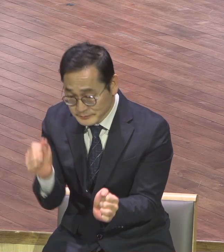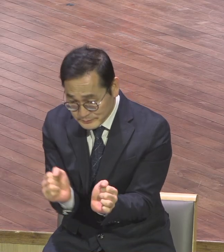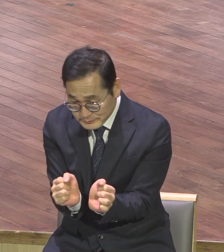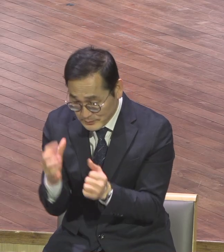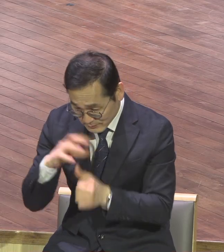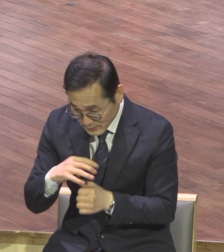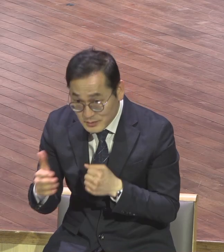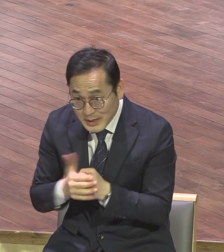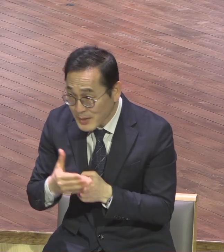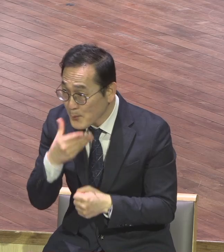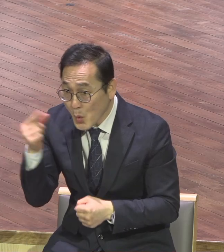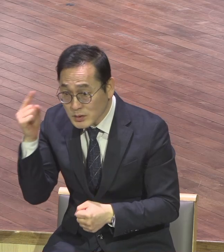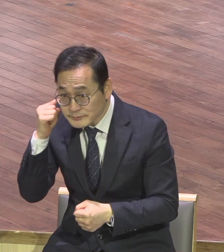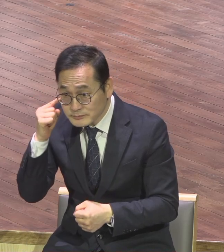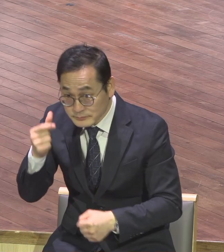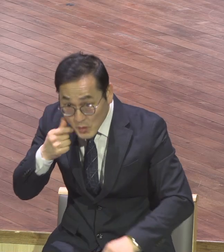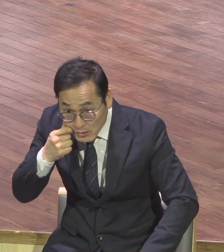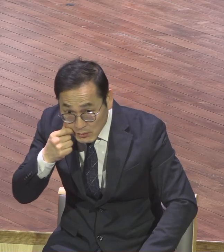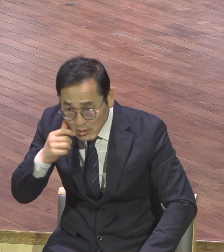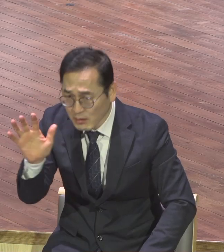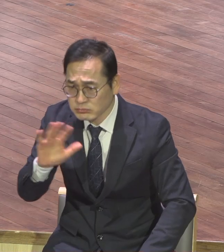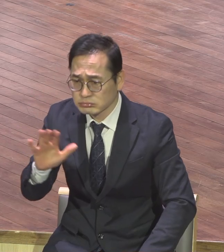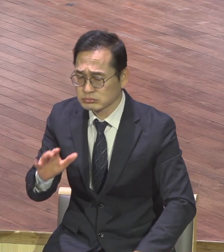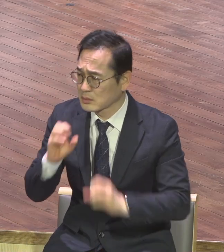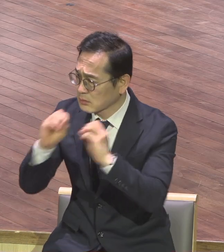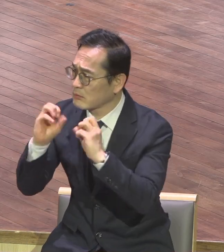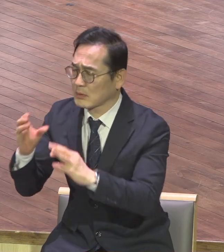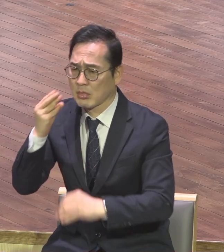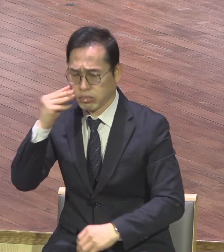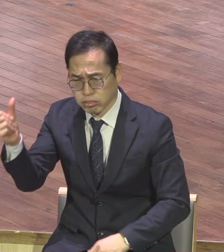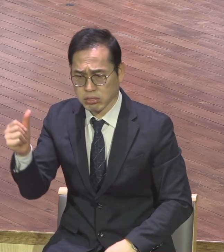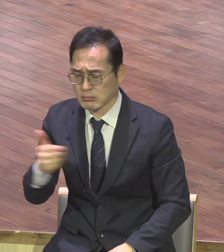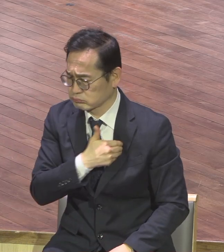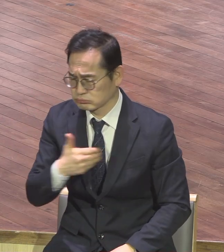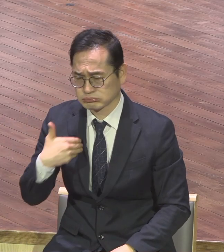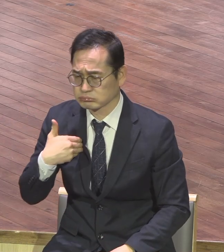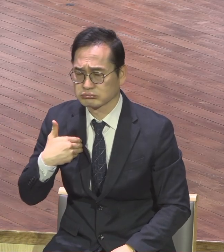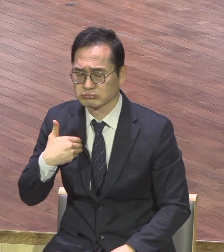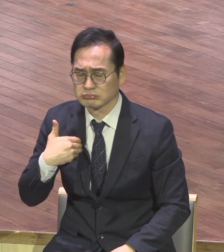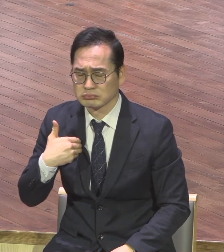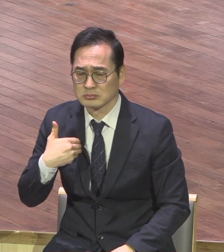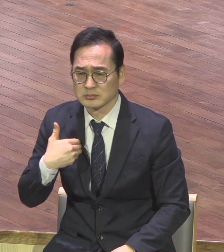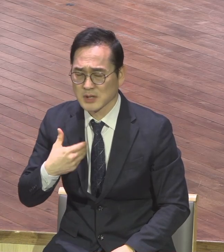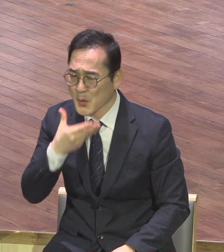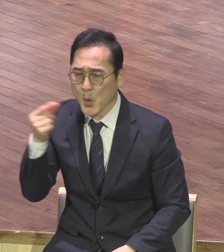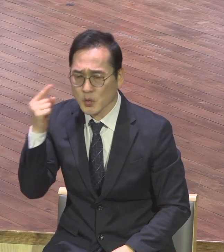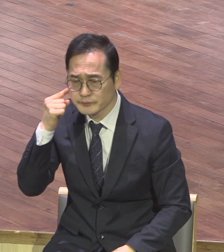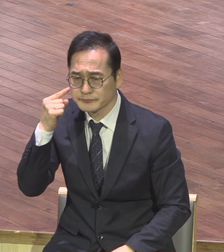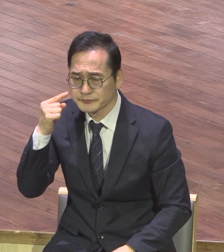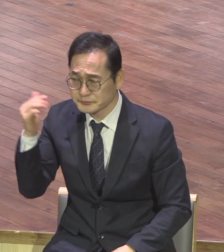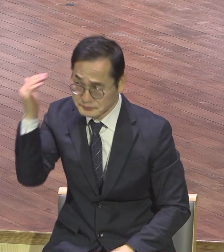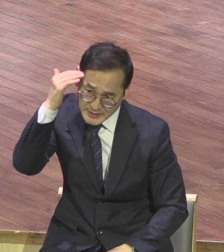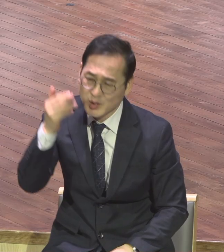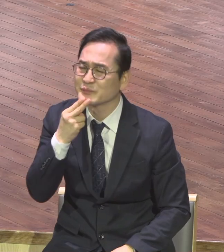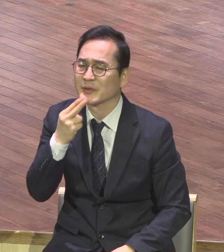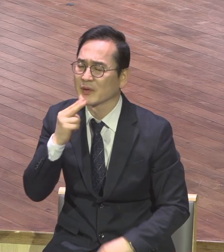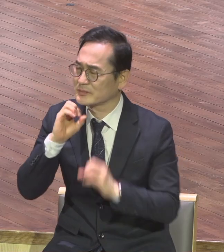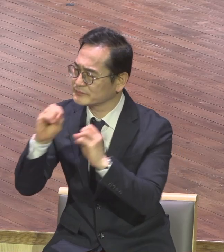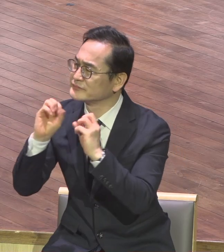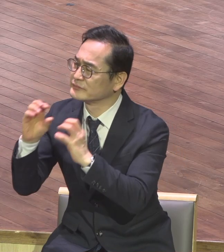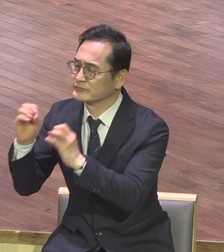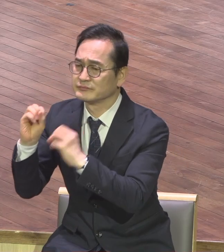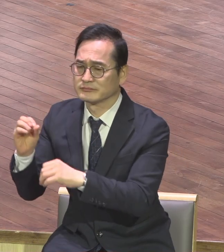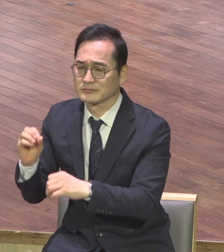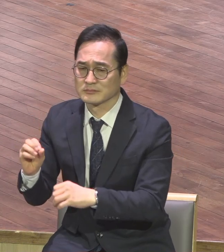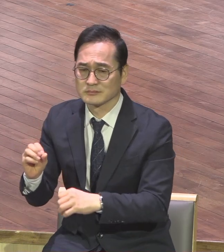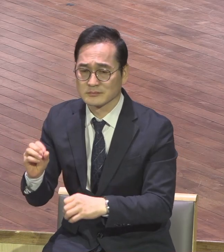결코 매이지 않고 오히려 더 큰 증거를 보였다는 사실을 여기 밝히고 있습니다. 자신이 지금 갇혀 있던 이